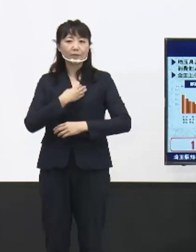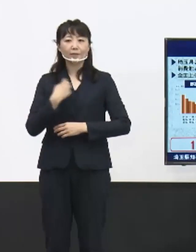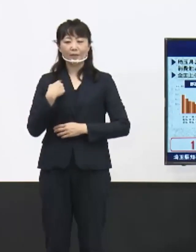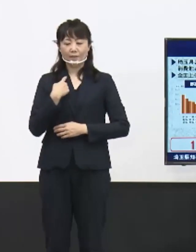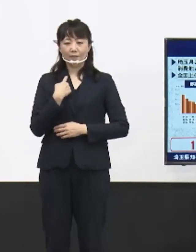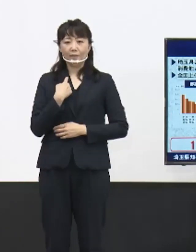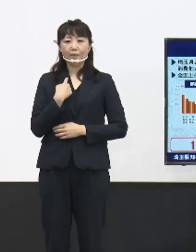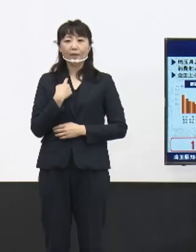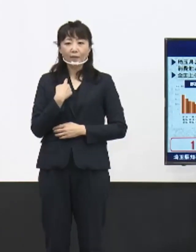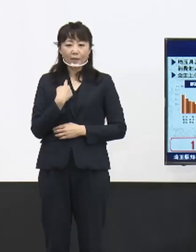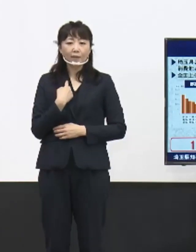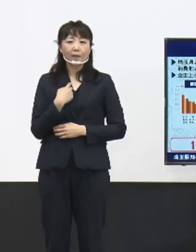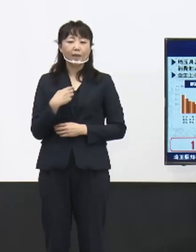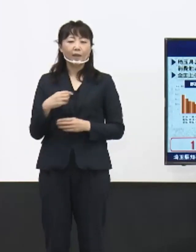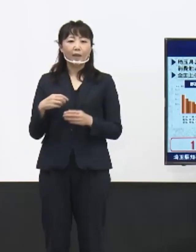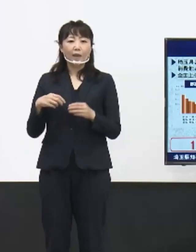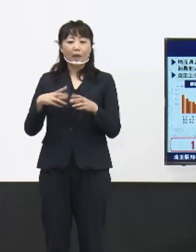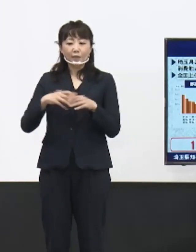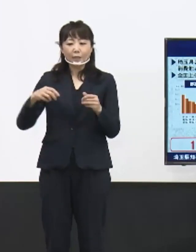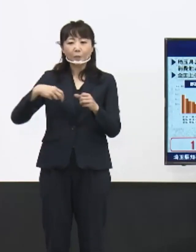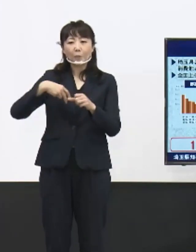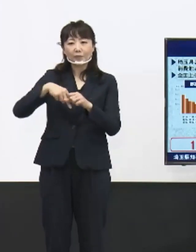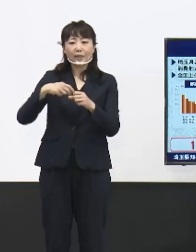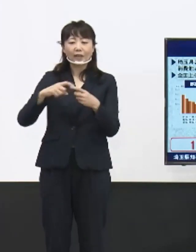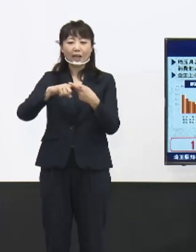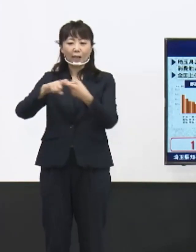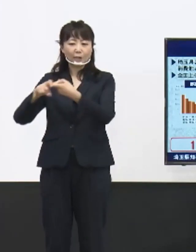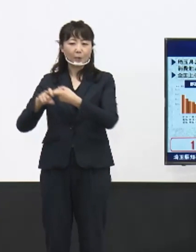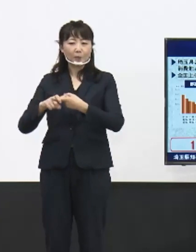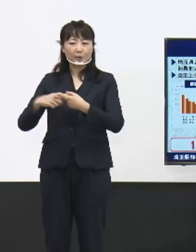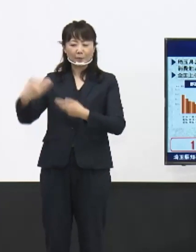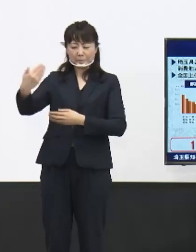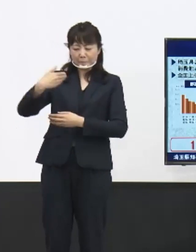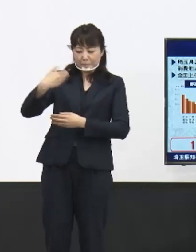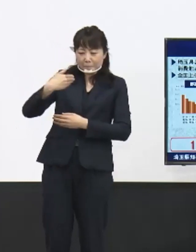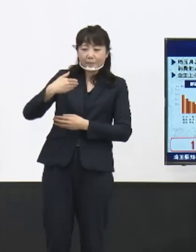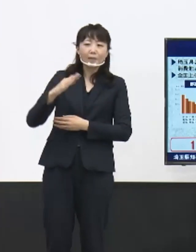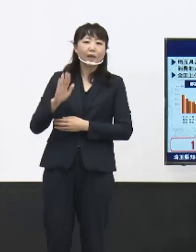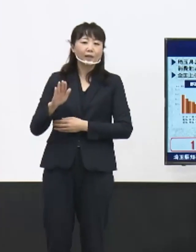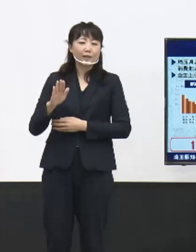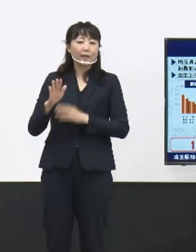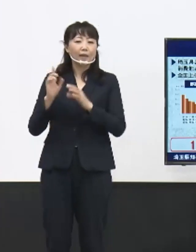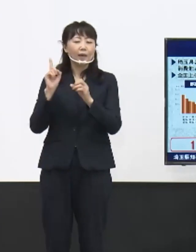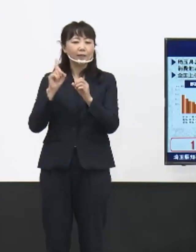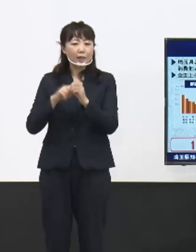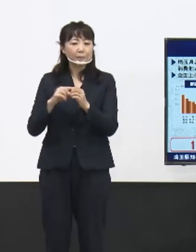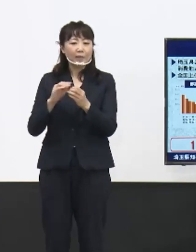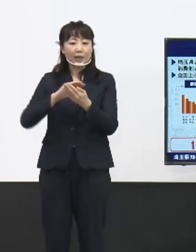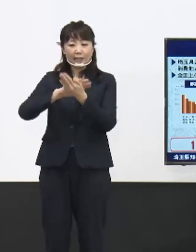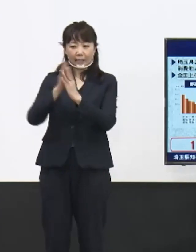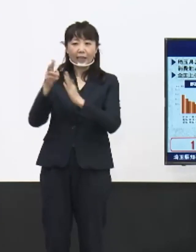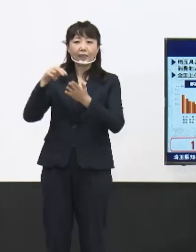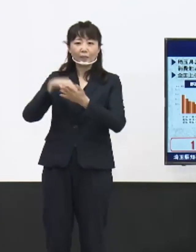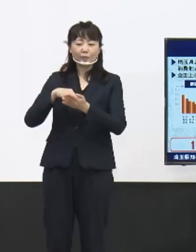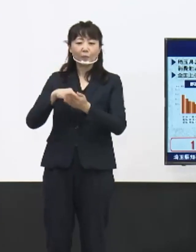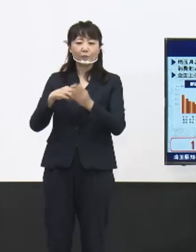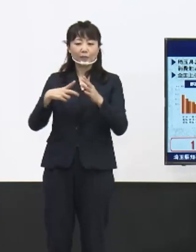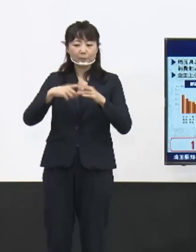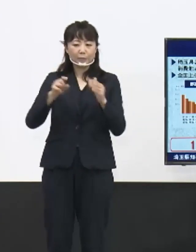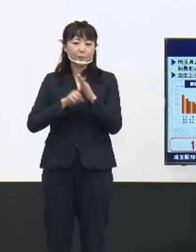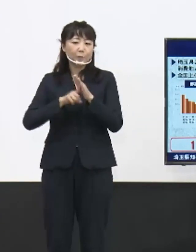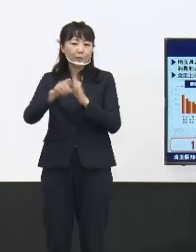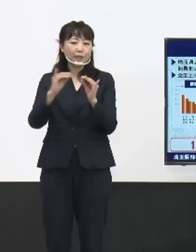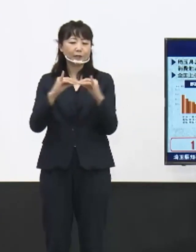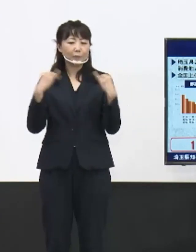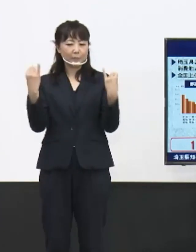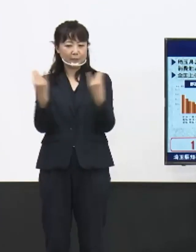協会から強く、熱望されていたところ、埼玉県としても日本代表チームを応援するという判断をさ